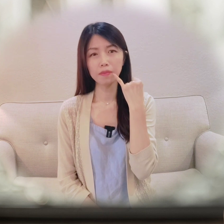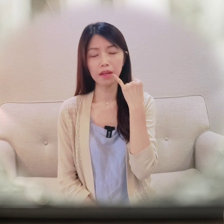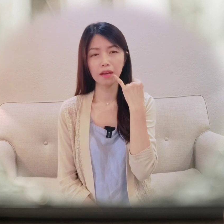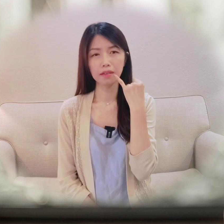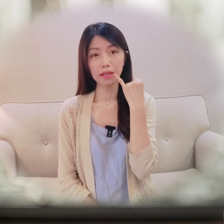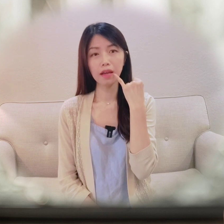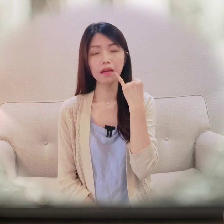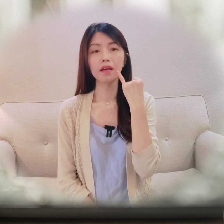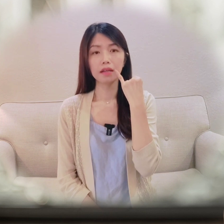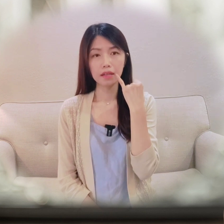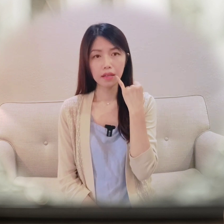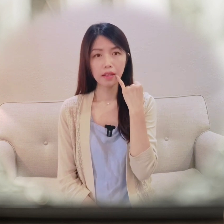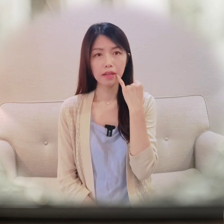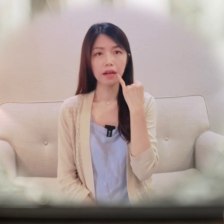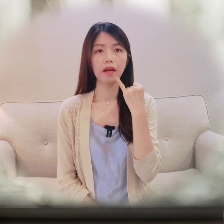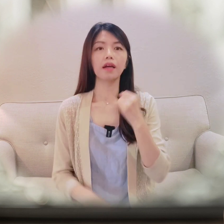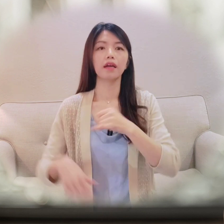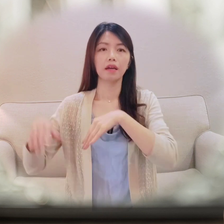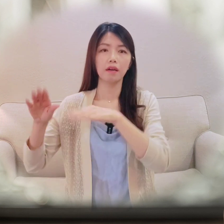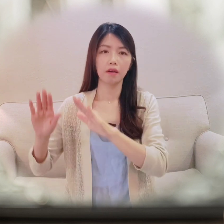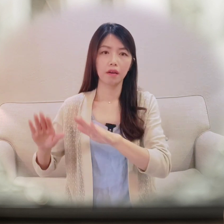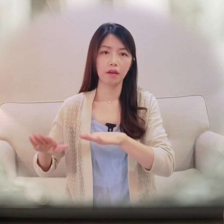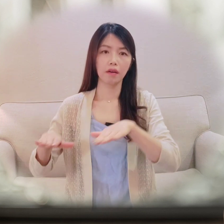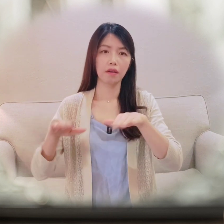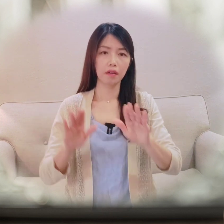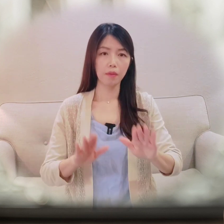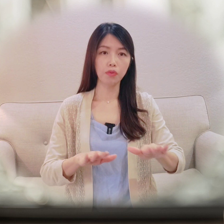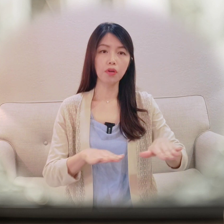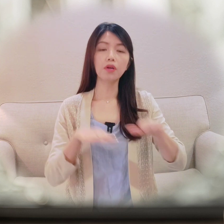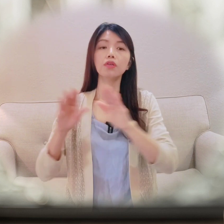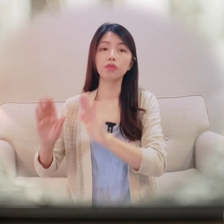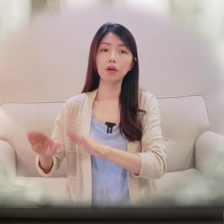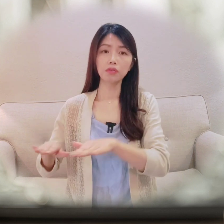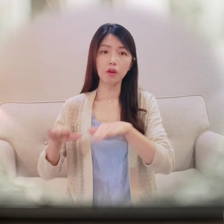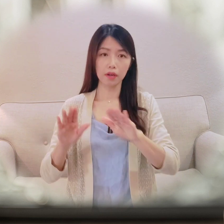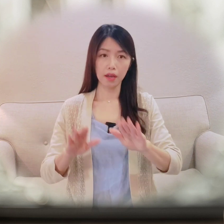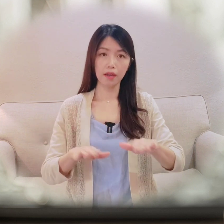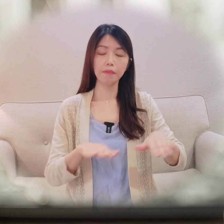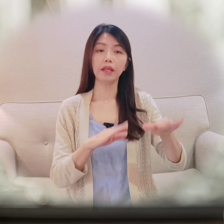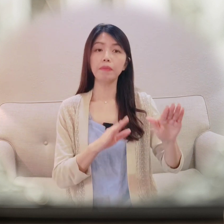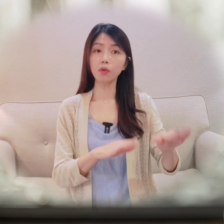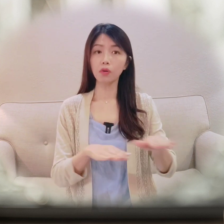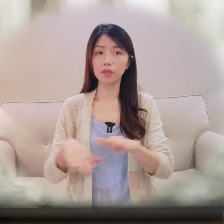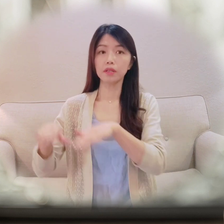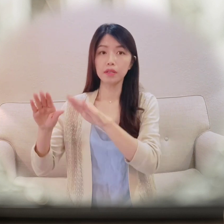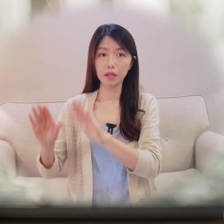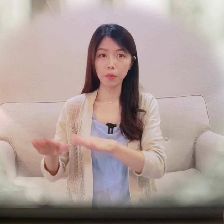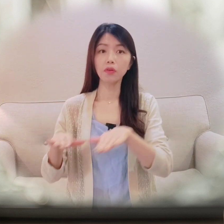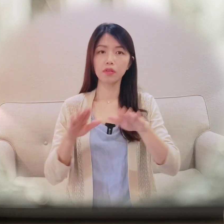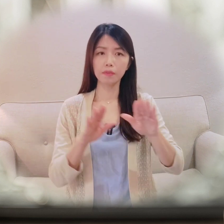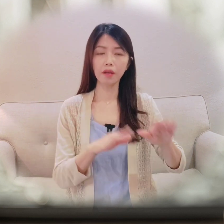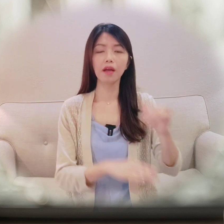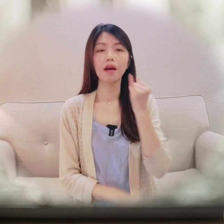수어가 됩니다. 짜다. 이 짜다에다가 이렇게 물을 출렁출렁하게 바다의 파도가 움직이듯이